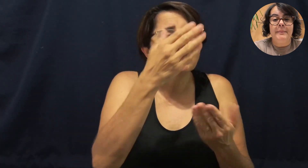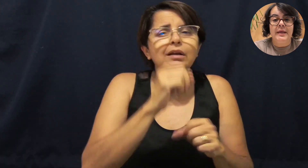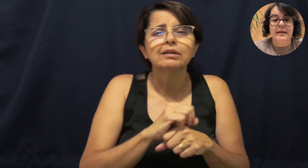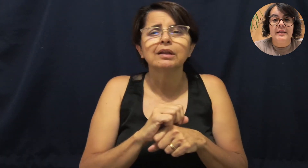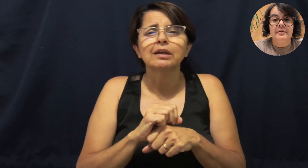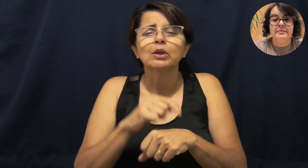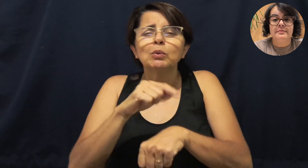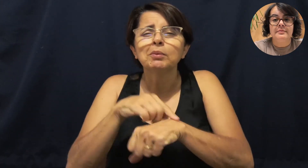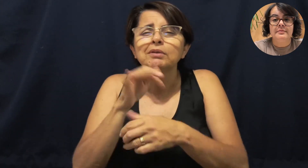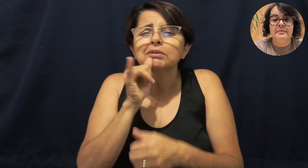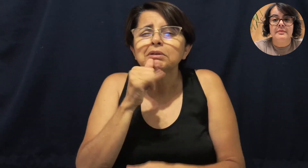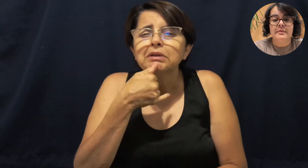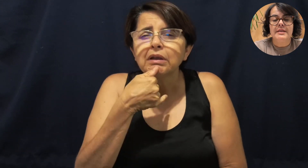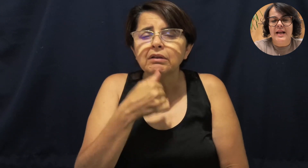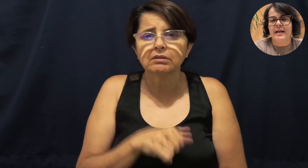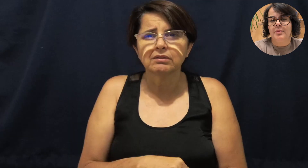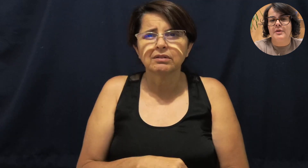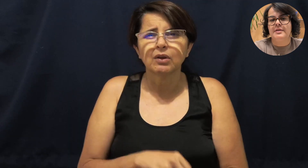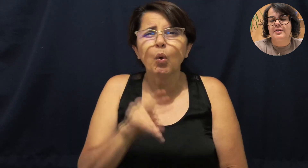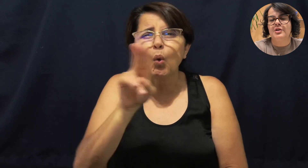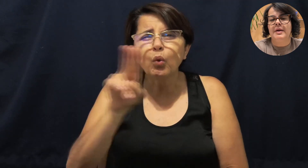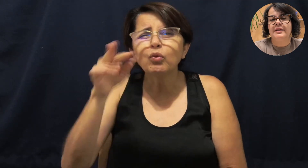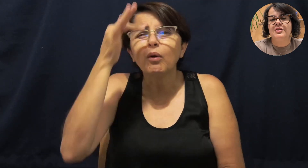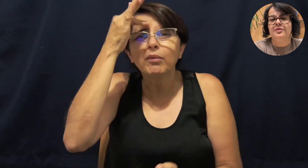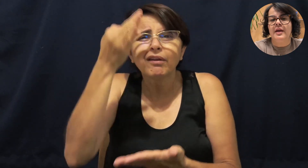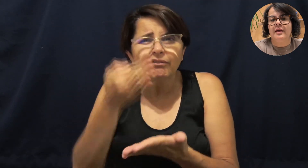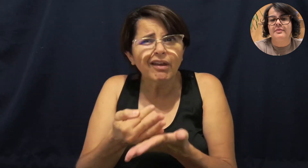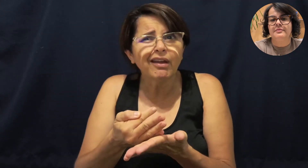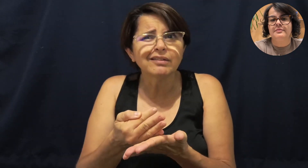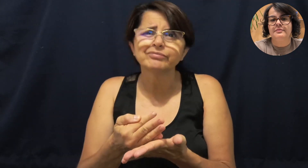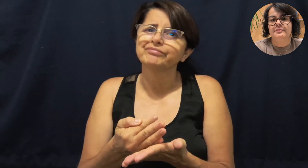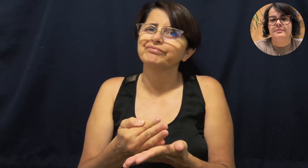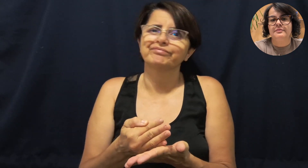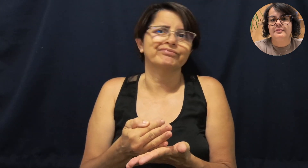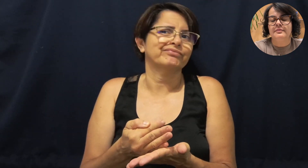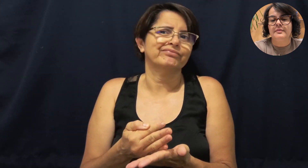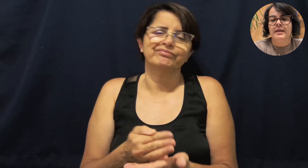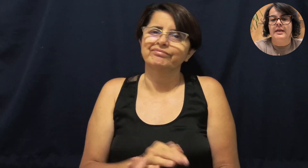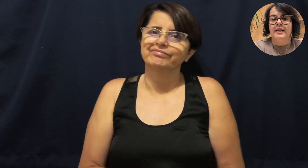da perda. Será que pode ser chamada de fé?